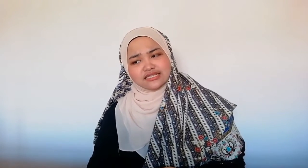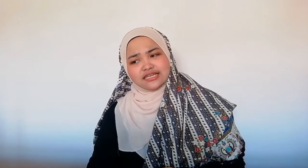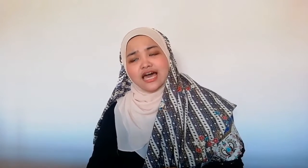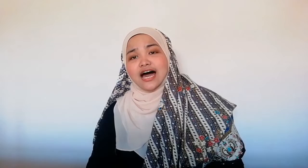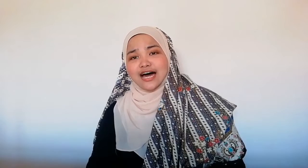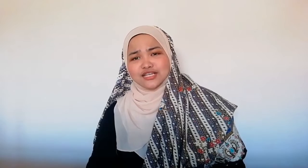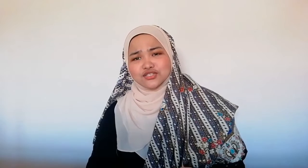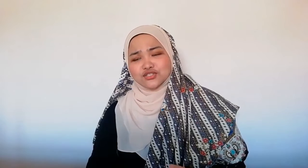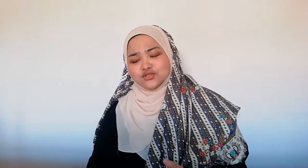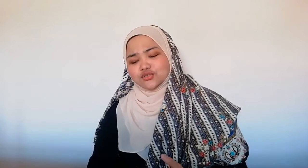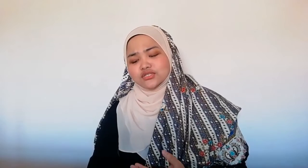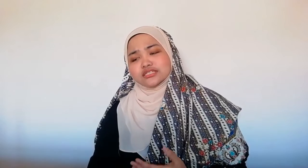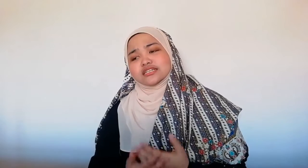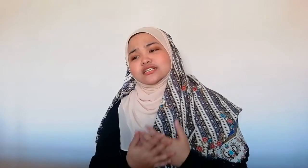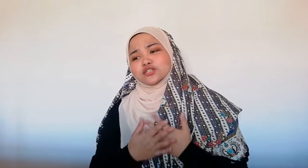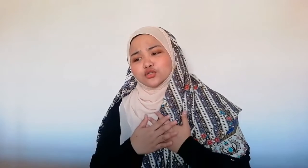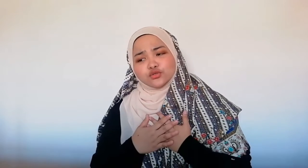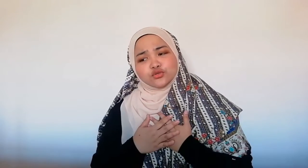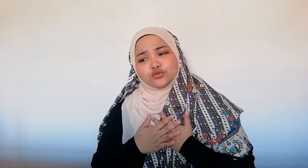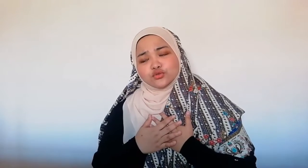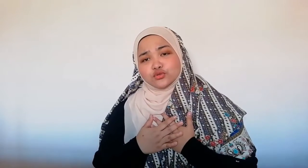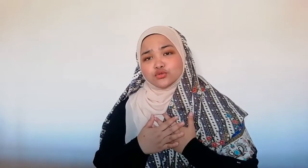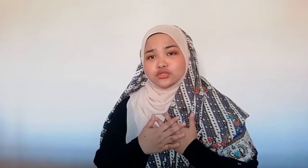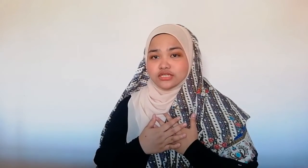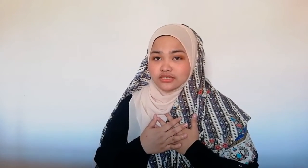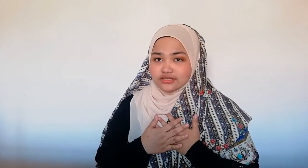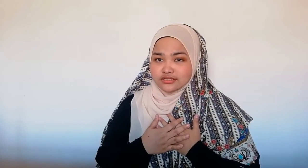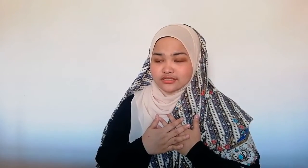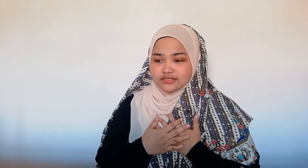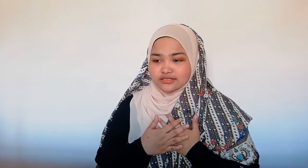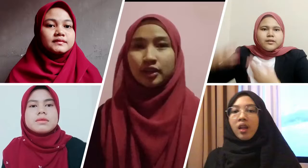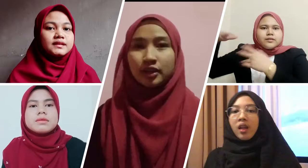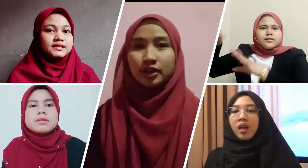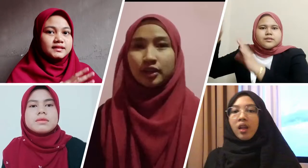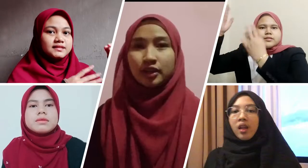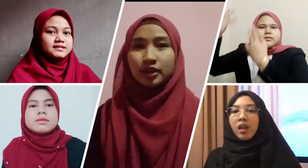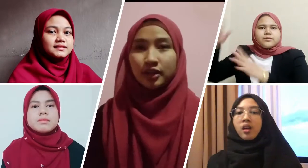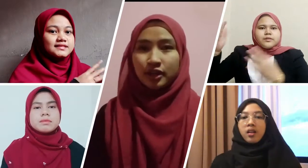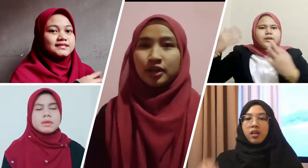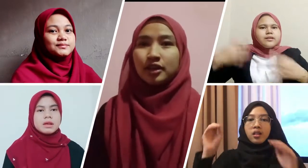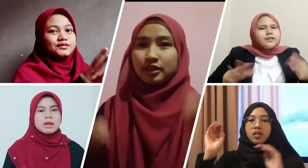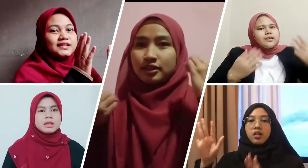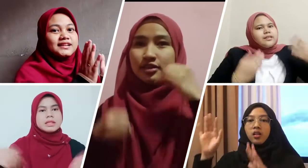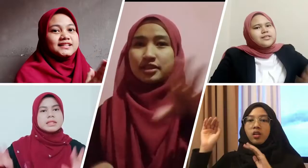tinggi hancur terluka.